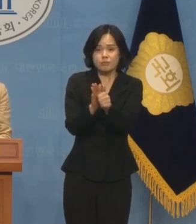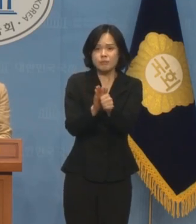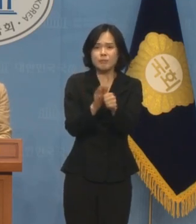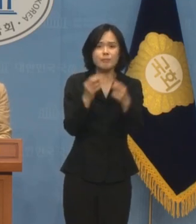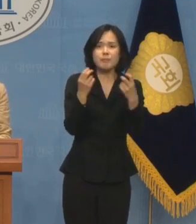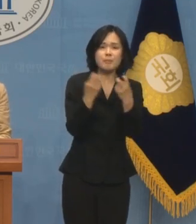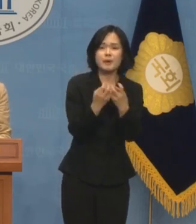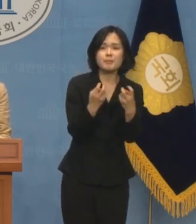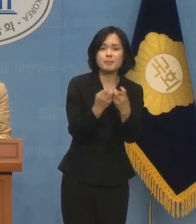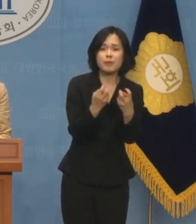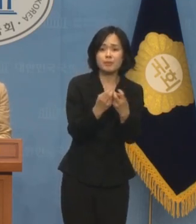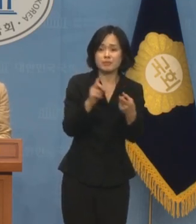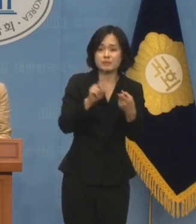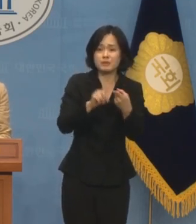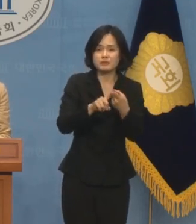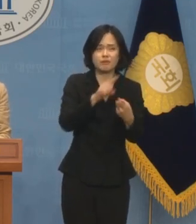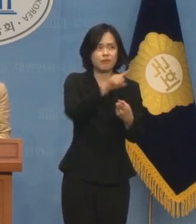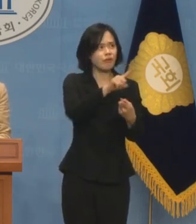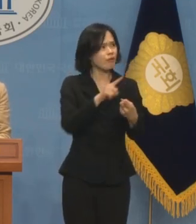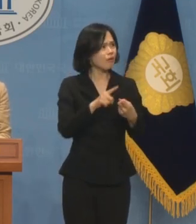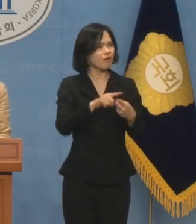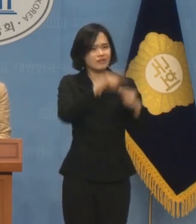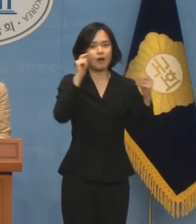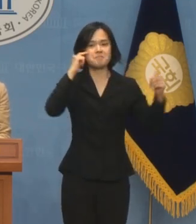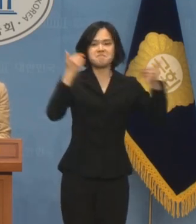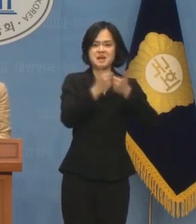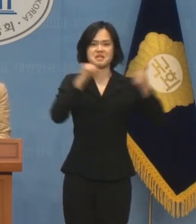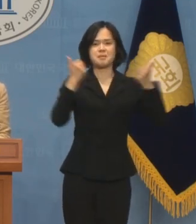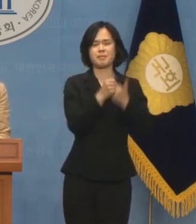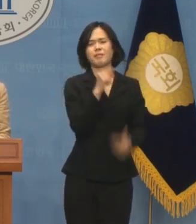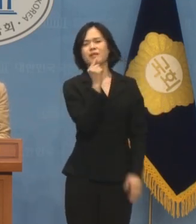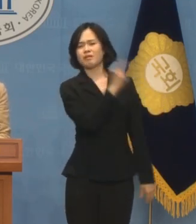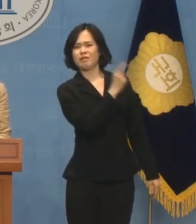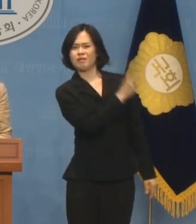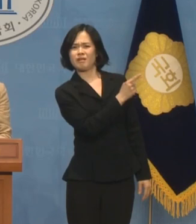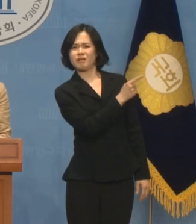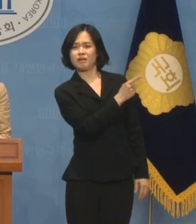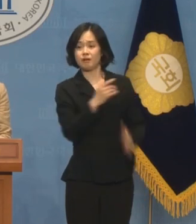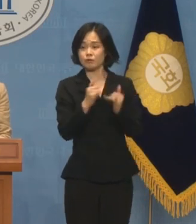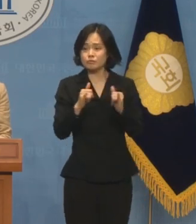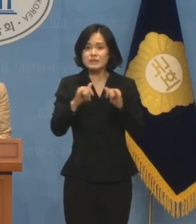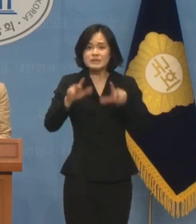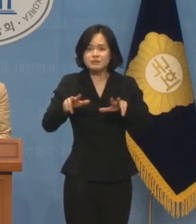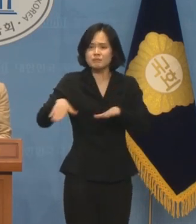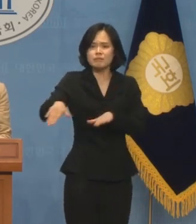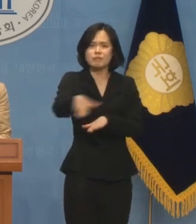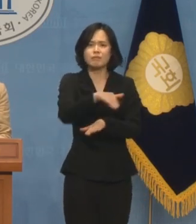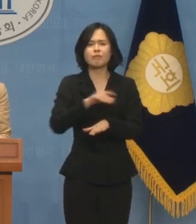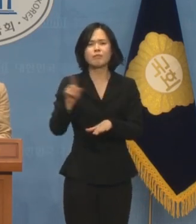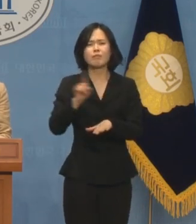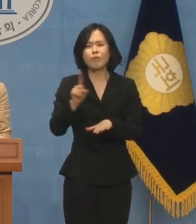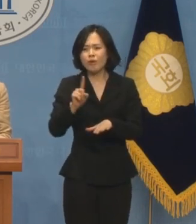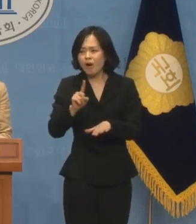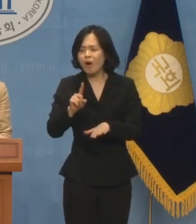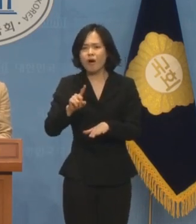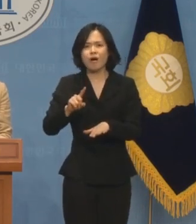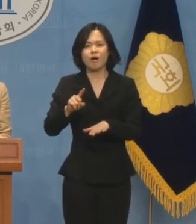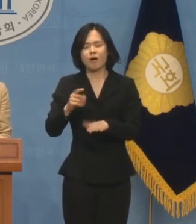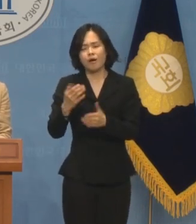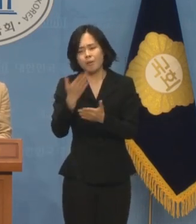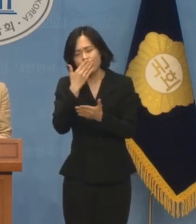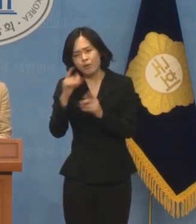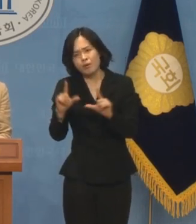반대부터 하는 무대책 정부 때문에 국민은 각자도생의 길로 내몰리고 있습니다